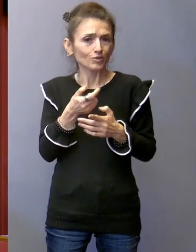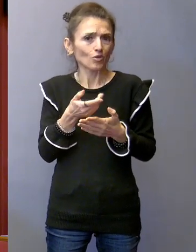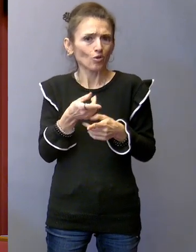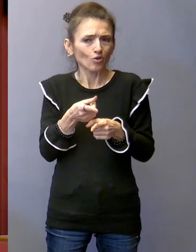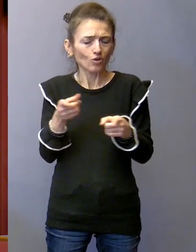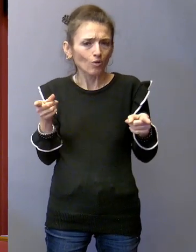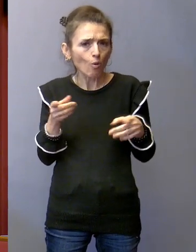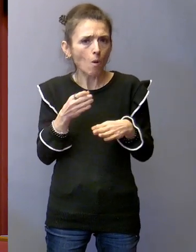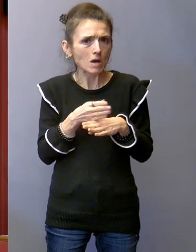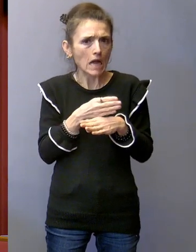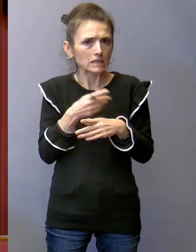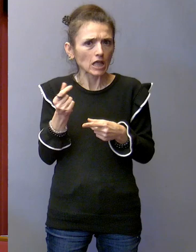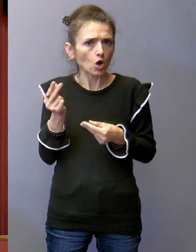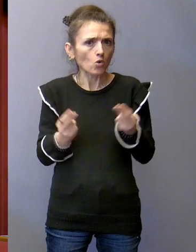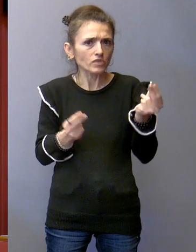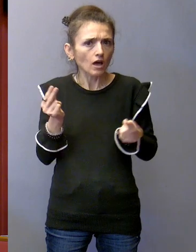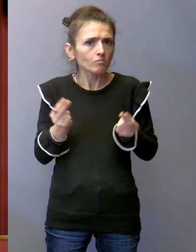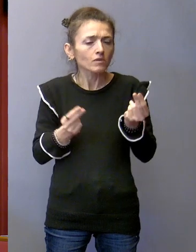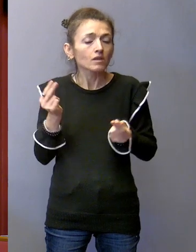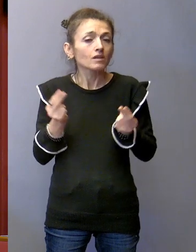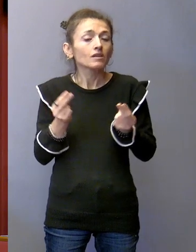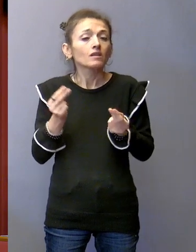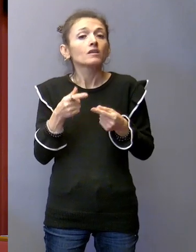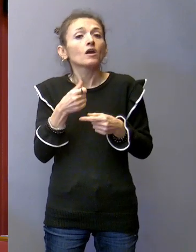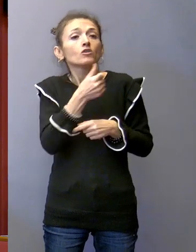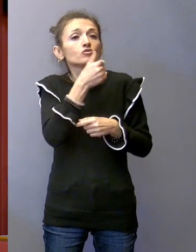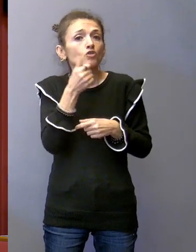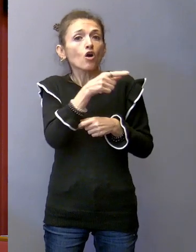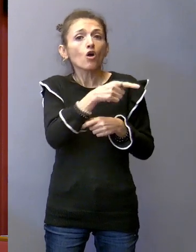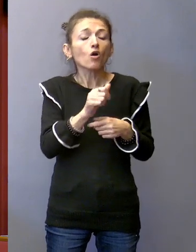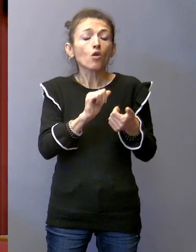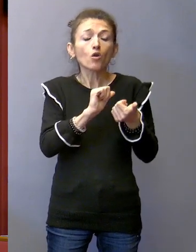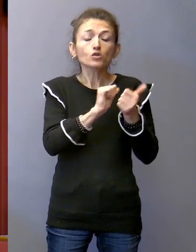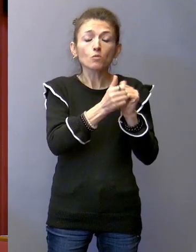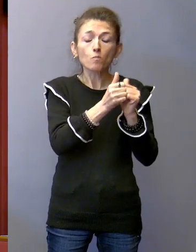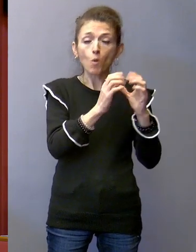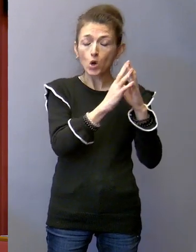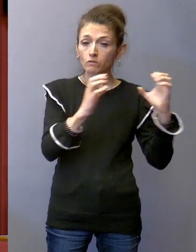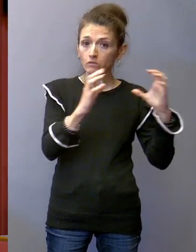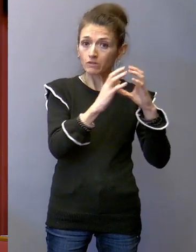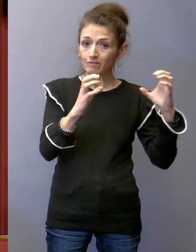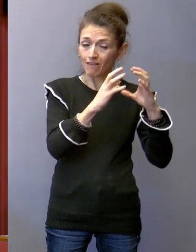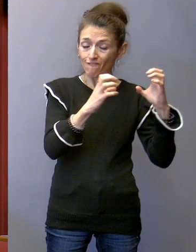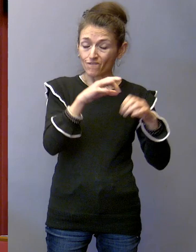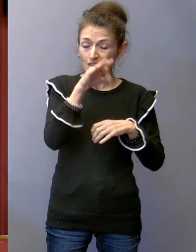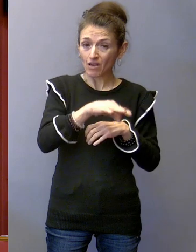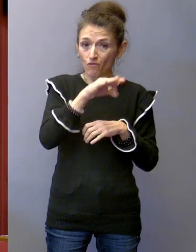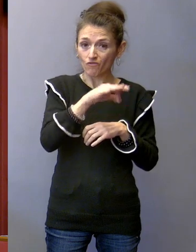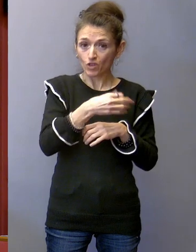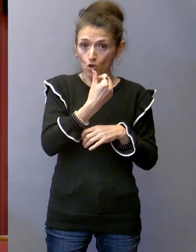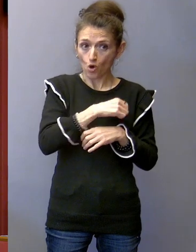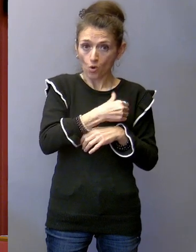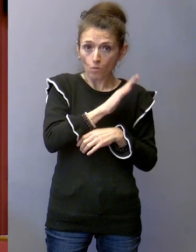contabili non solo l'esenzione a gli impianti sportivi e canoni di locazioni per impianti sportivi di proprietà comunale